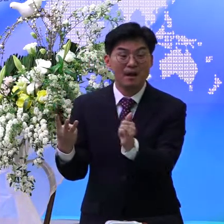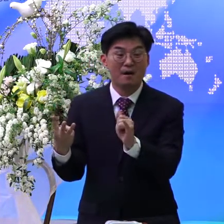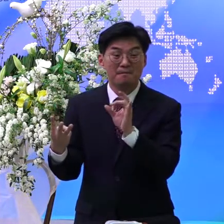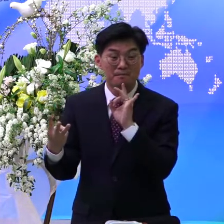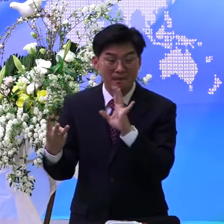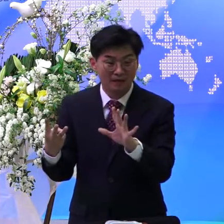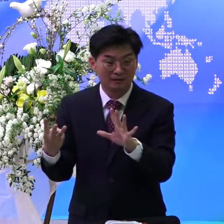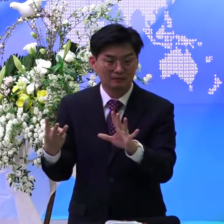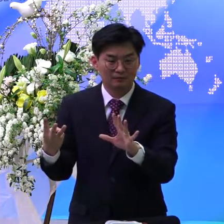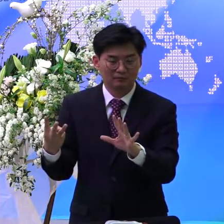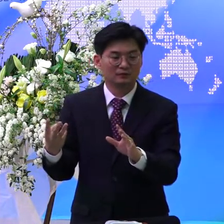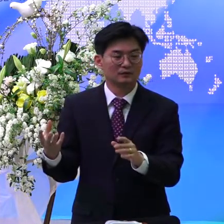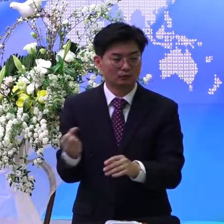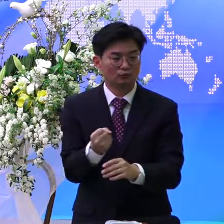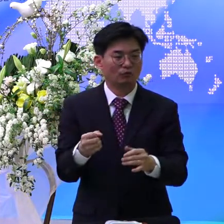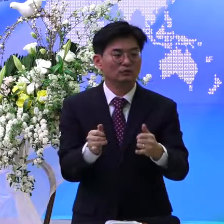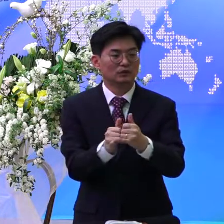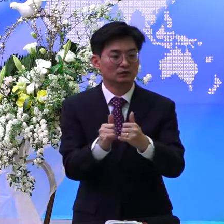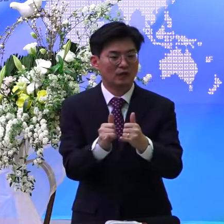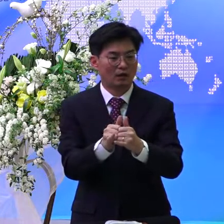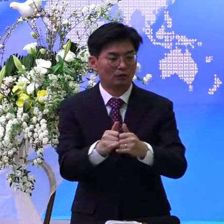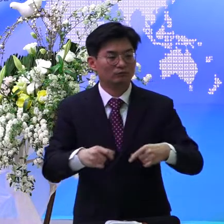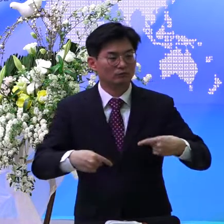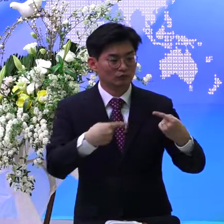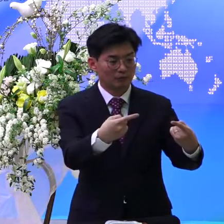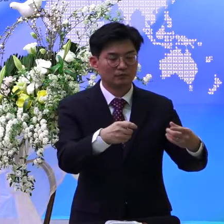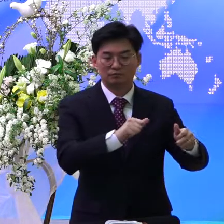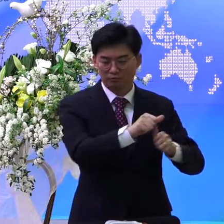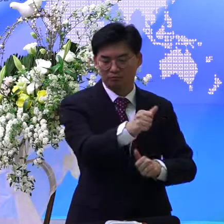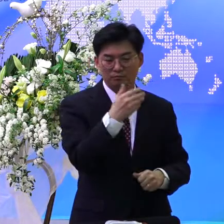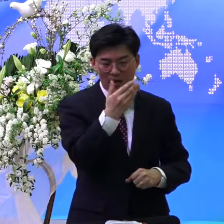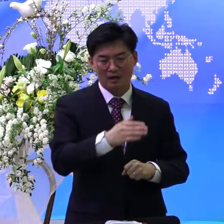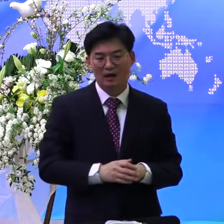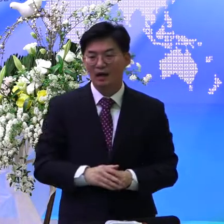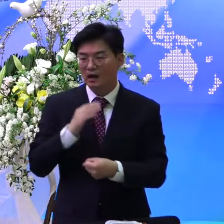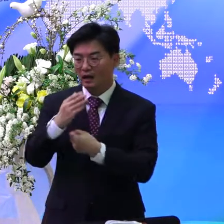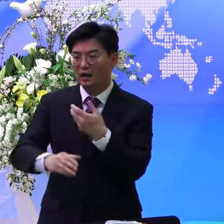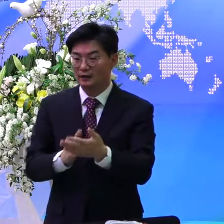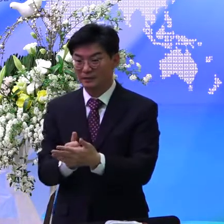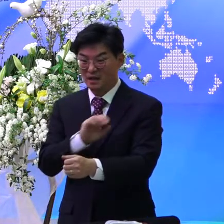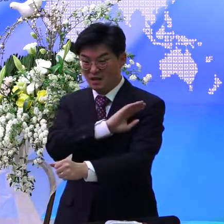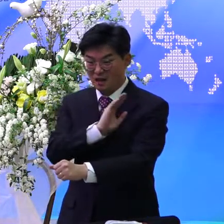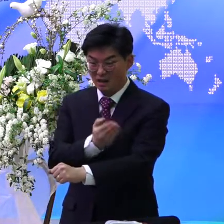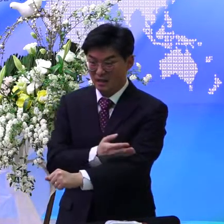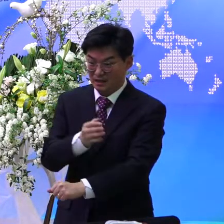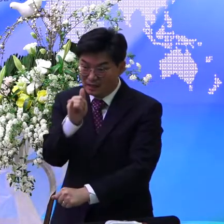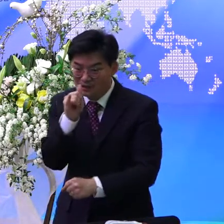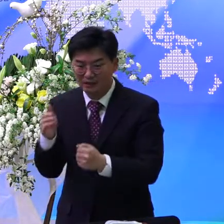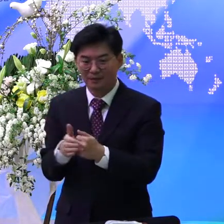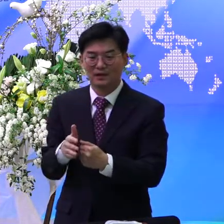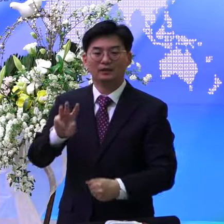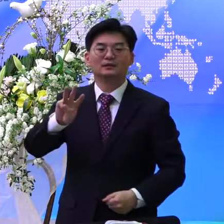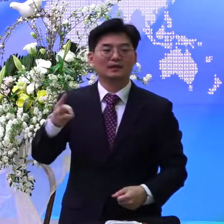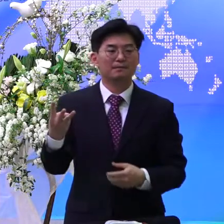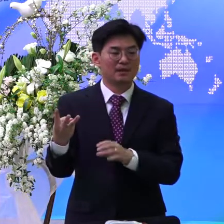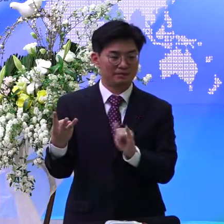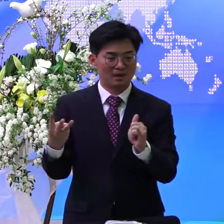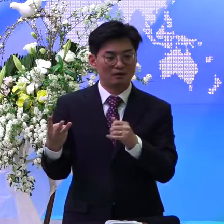하나님의 방식은요, 하나님의 권능이 아니면 할 수 없는 그런 일에 도전하게